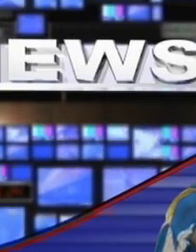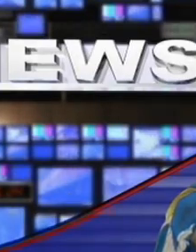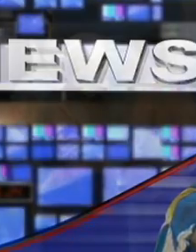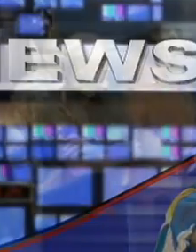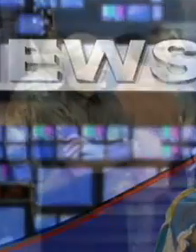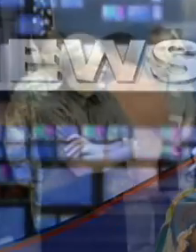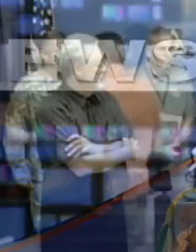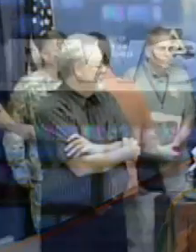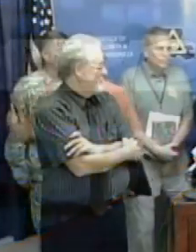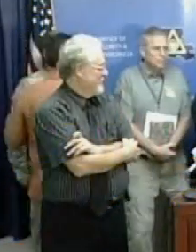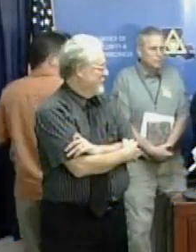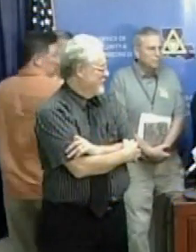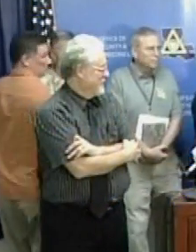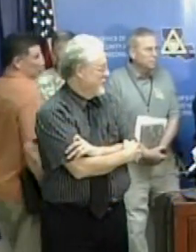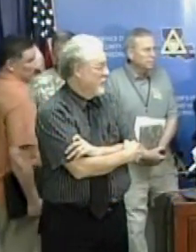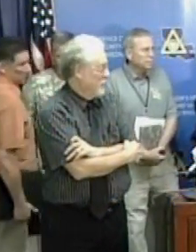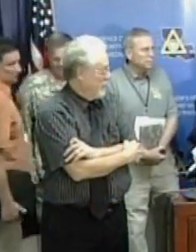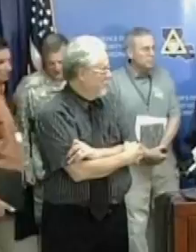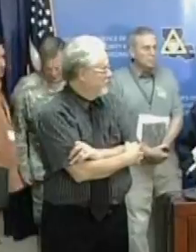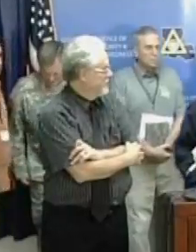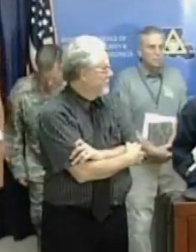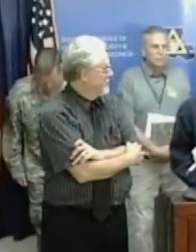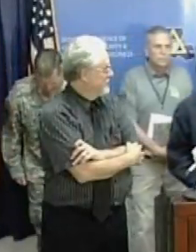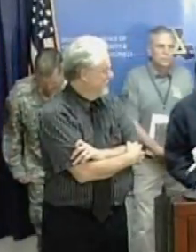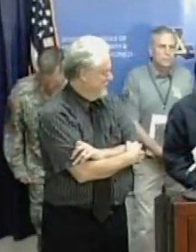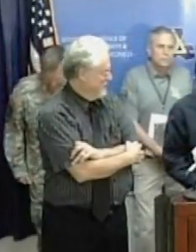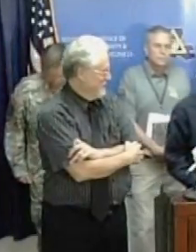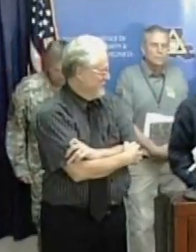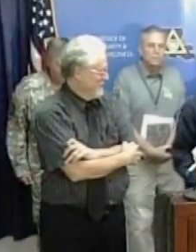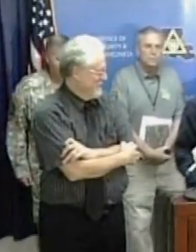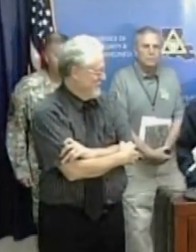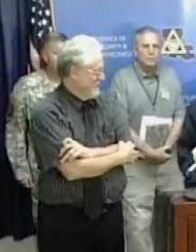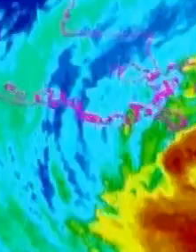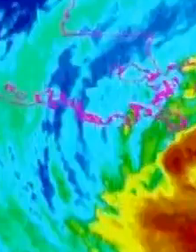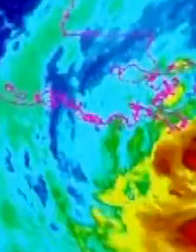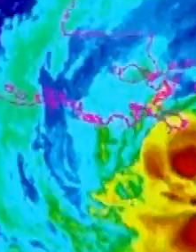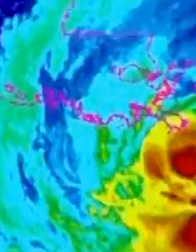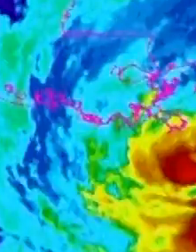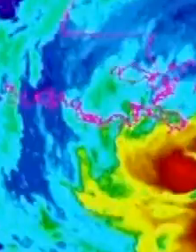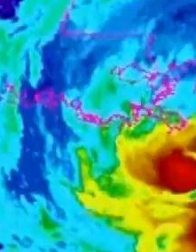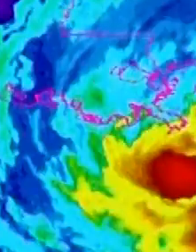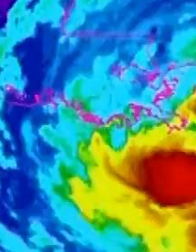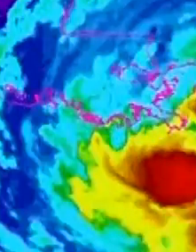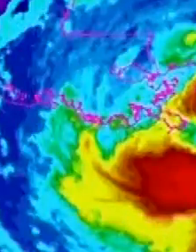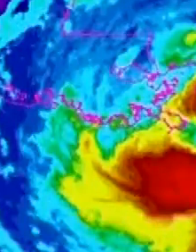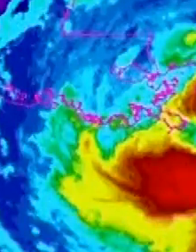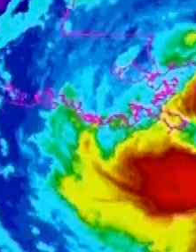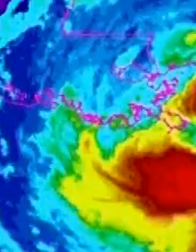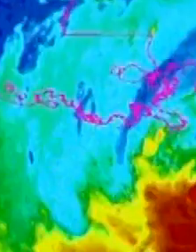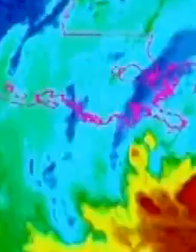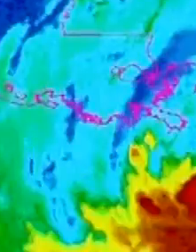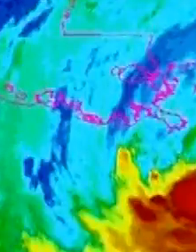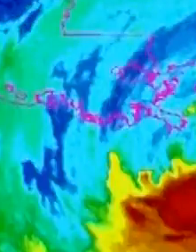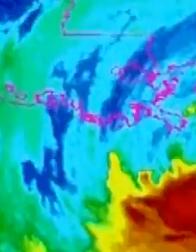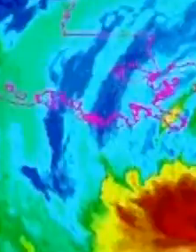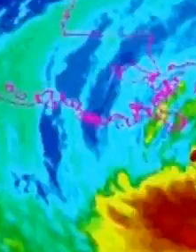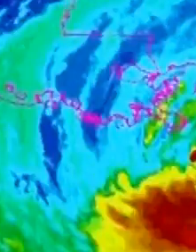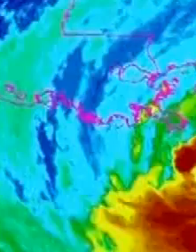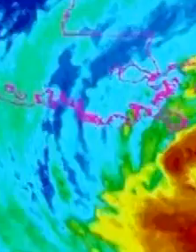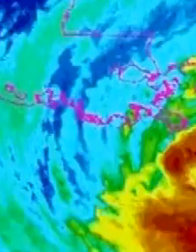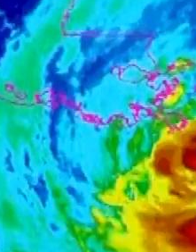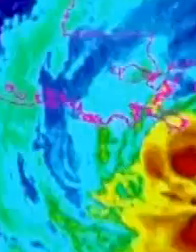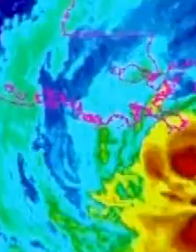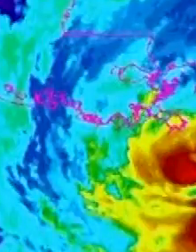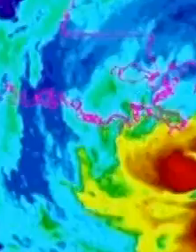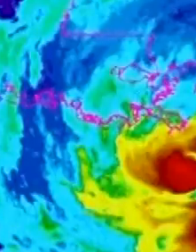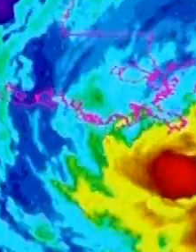Louisiana. Thông đốc tiểu bang Louisiana Bobby Chindo đang kêu gọi dân chúng phải di tản ra khỏi khu vực thấp hơn mặt nước